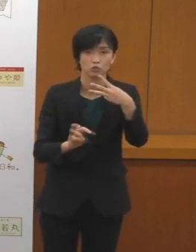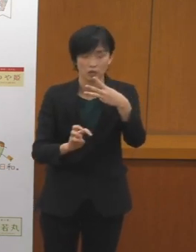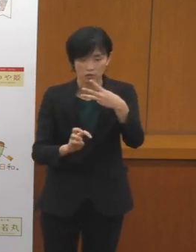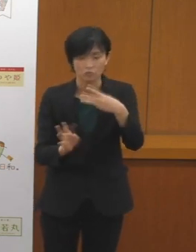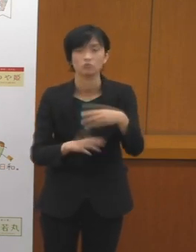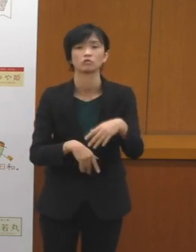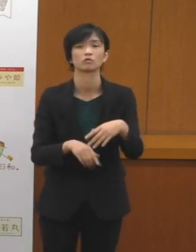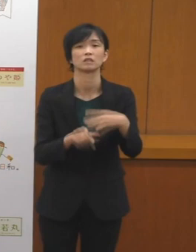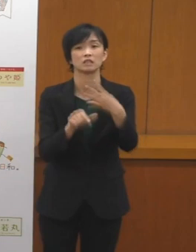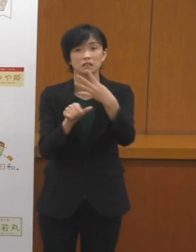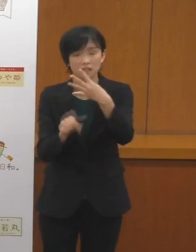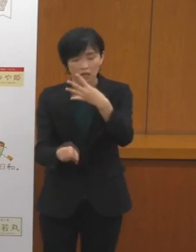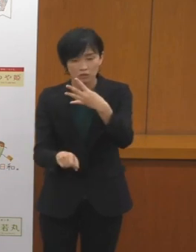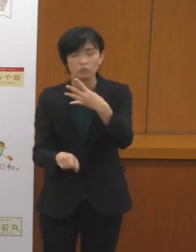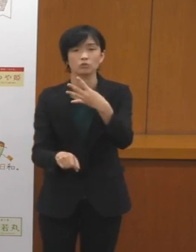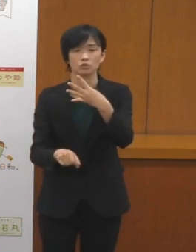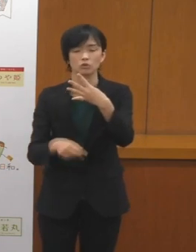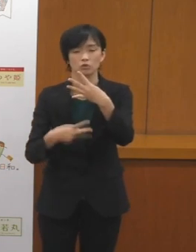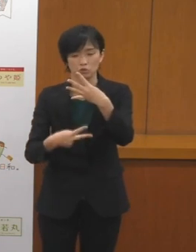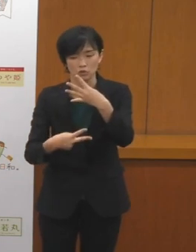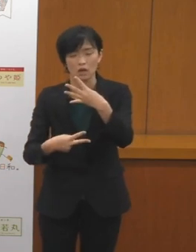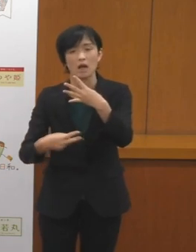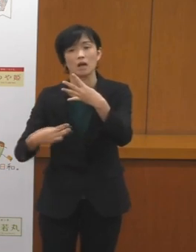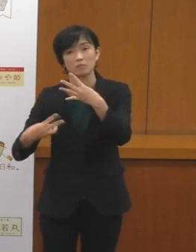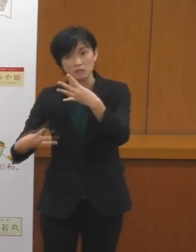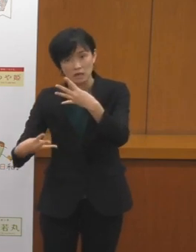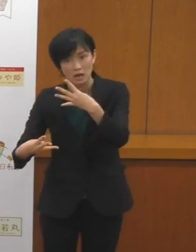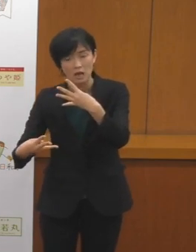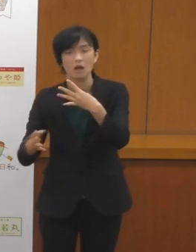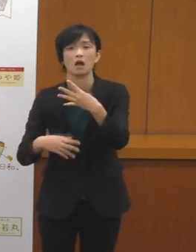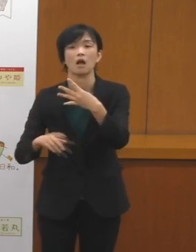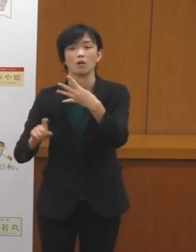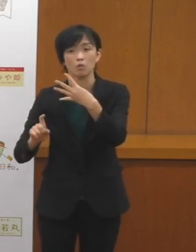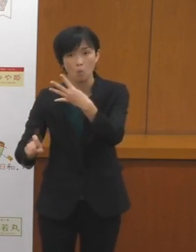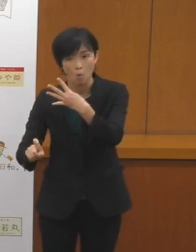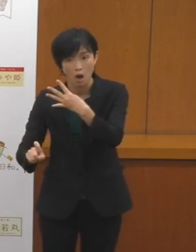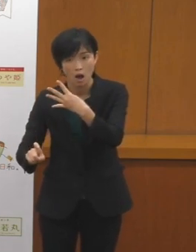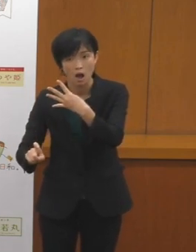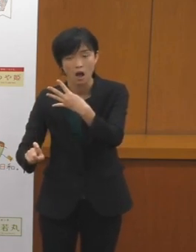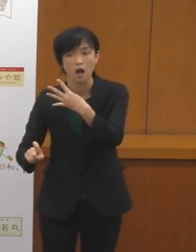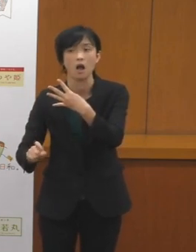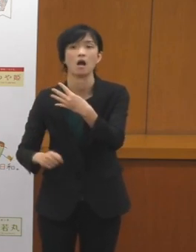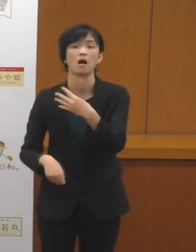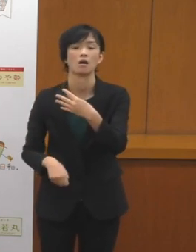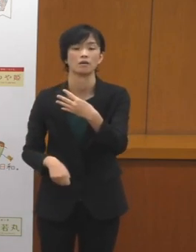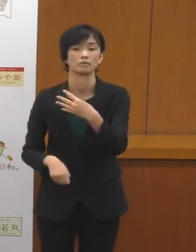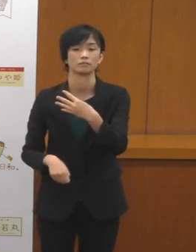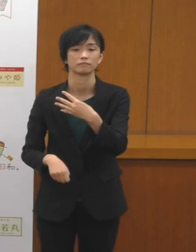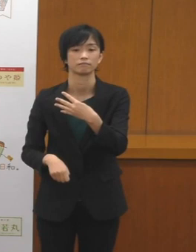日そして4月の2日と3日10日